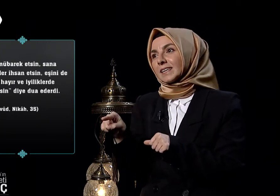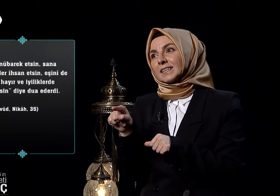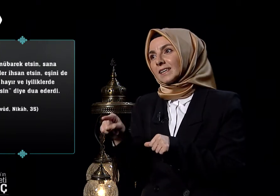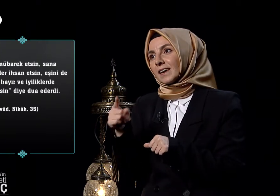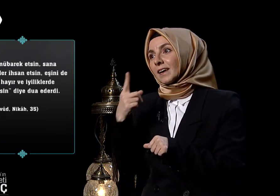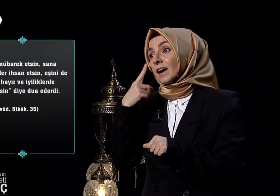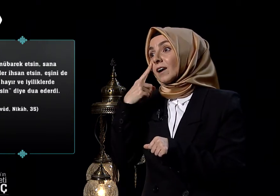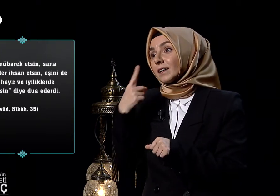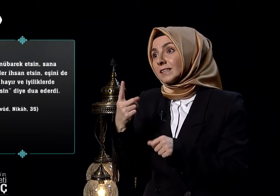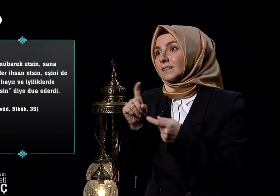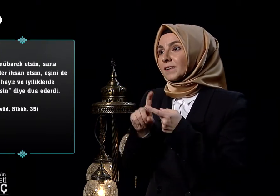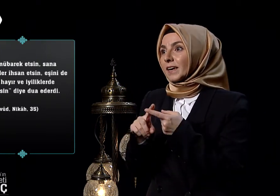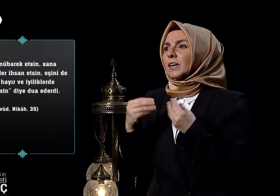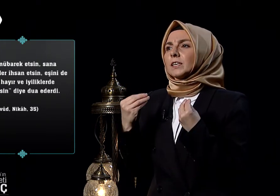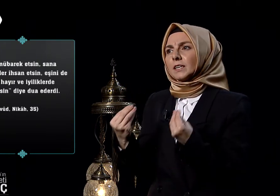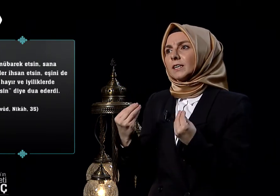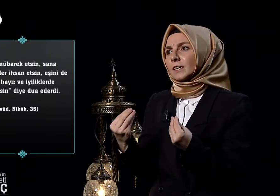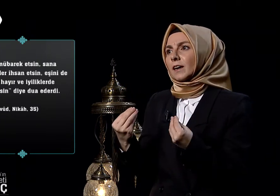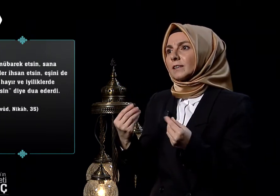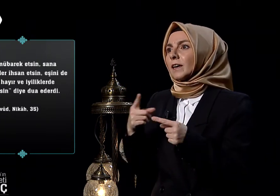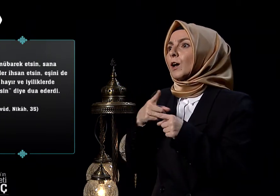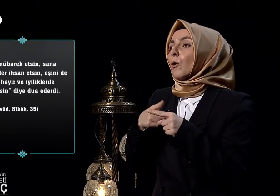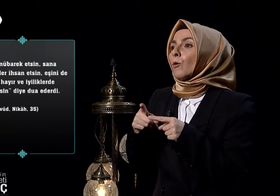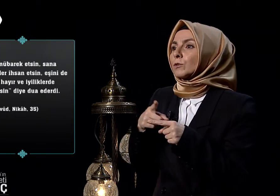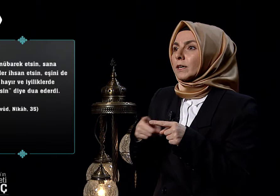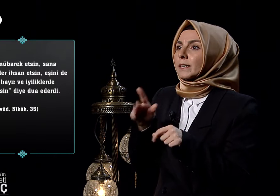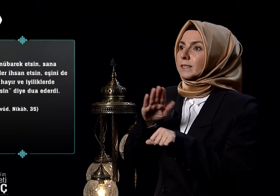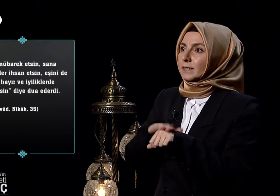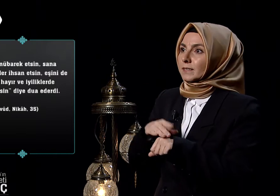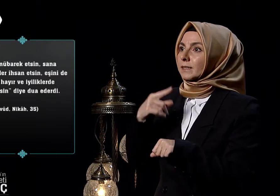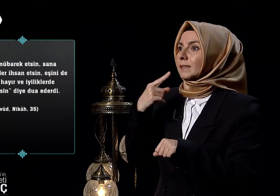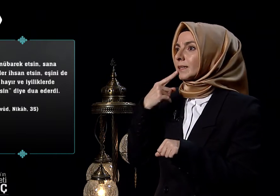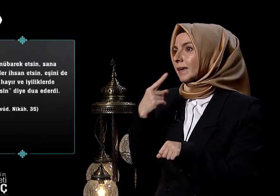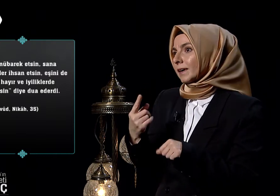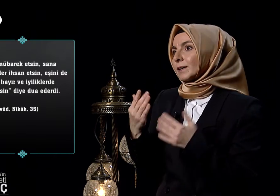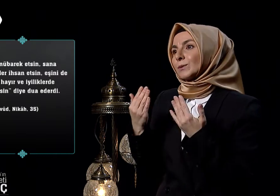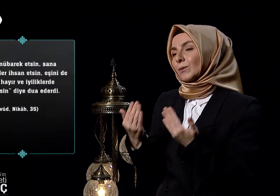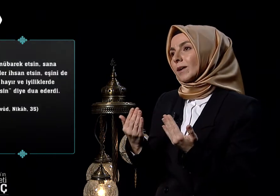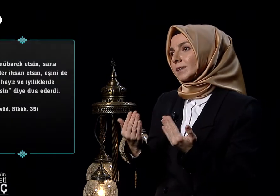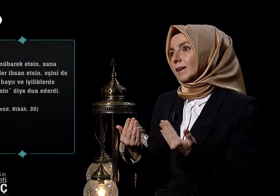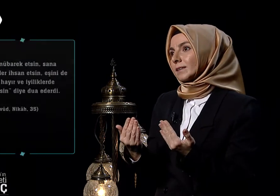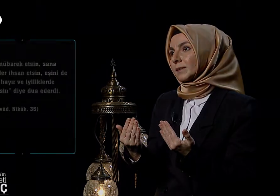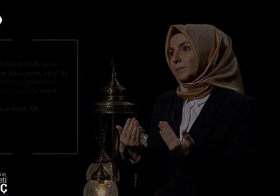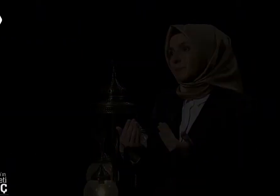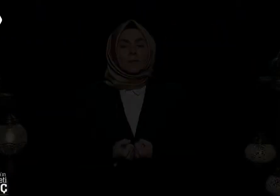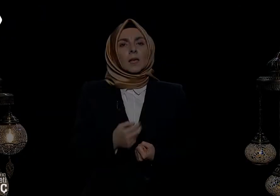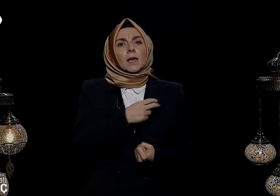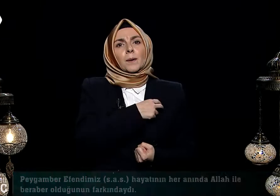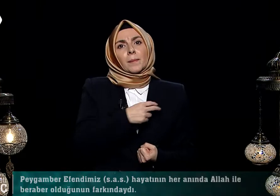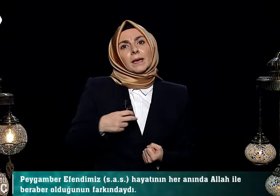de hayır ve iyiliklerde ortak etsin diye dua ederdi.